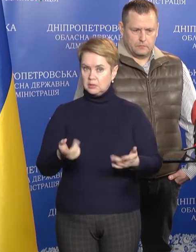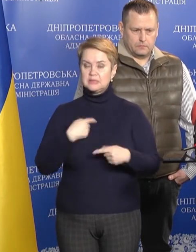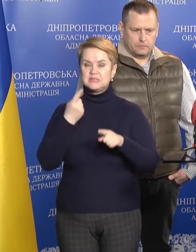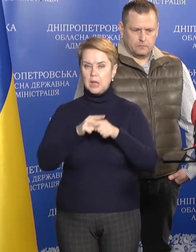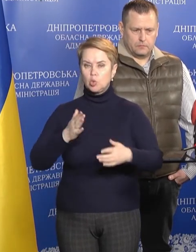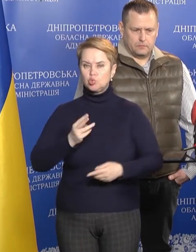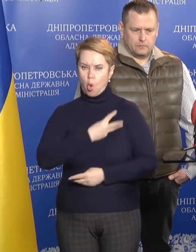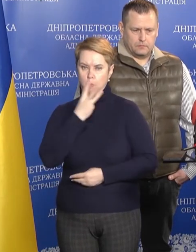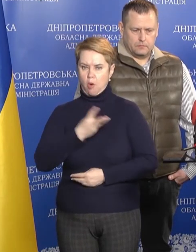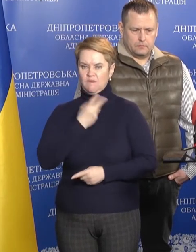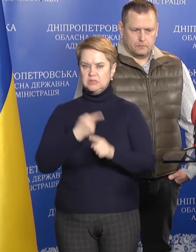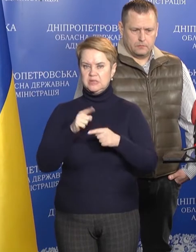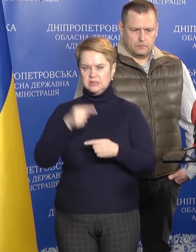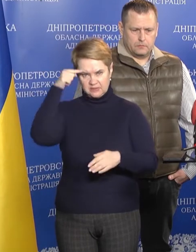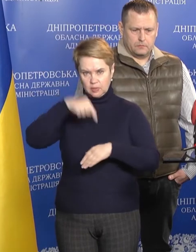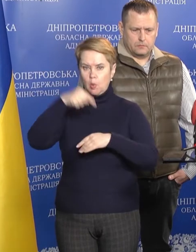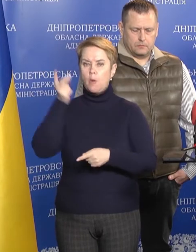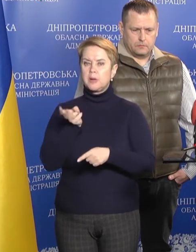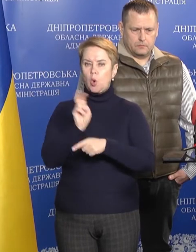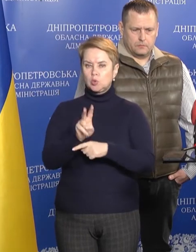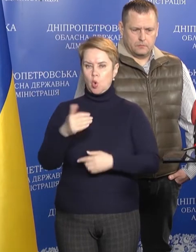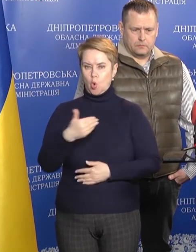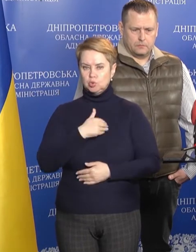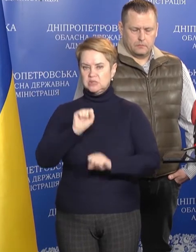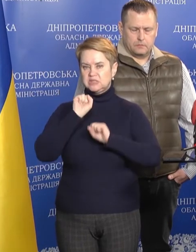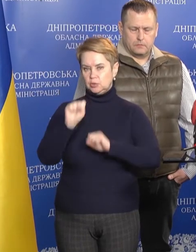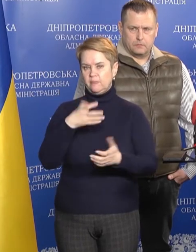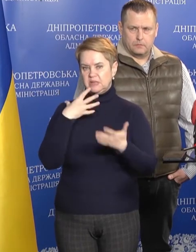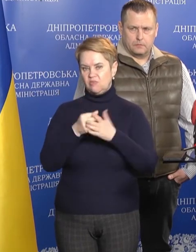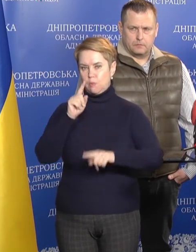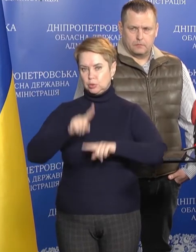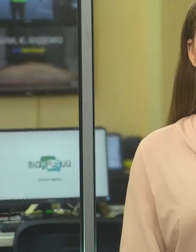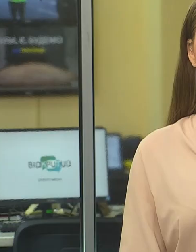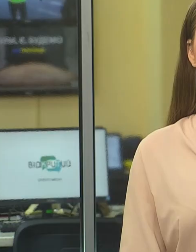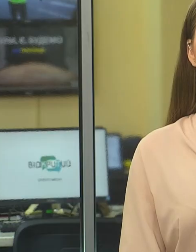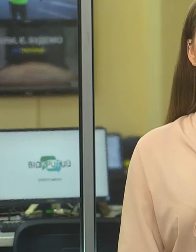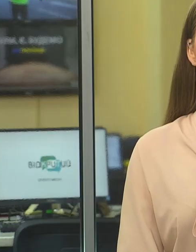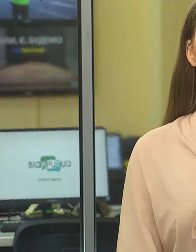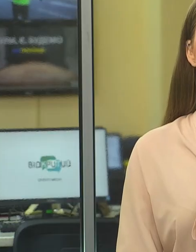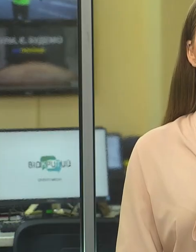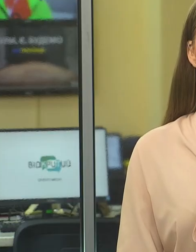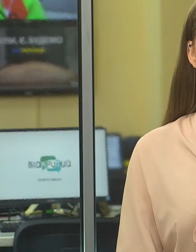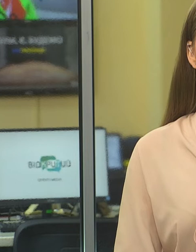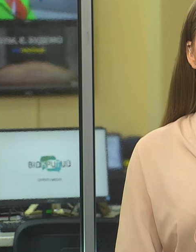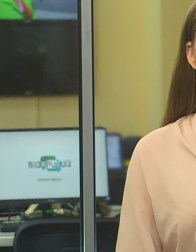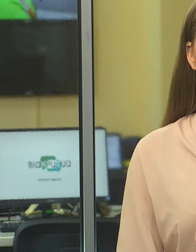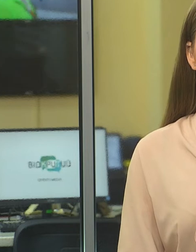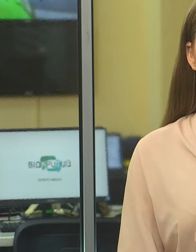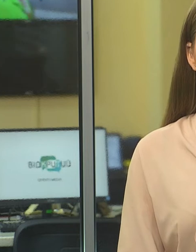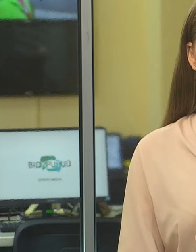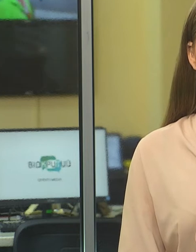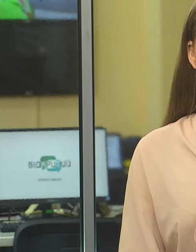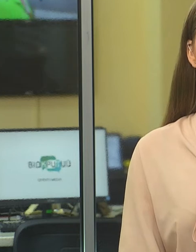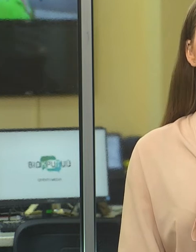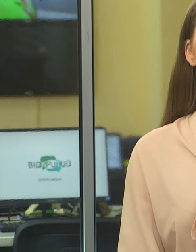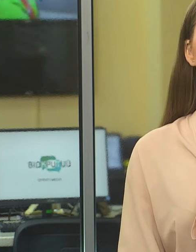Це добровольці, які свідомо приходять і хочуть захищати свою батьківщину. У Кривому Розі триває